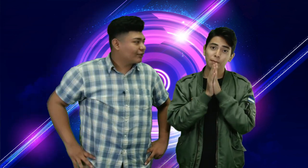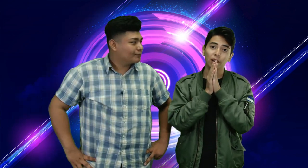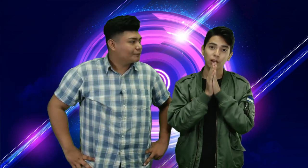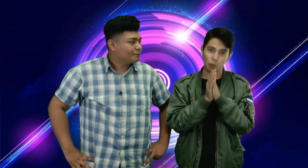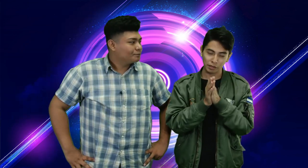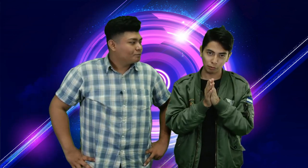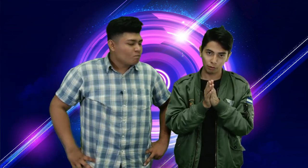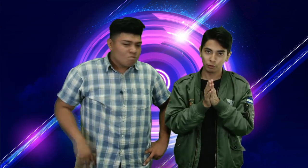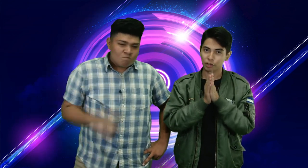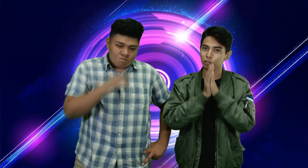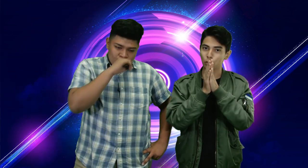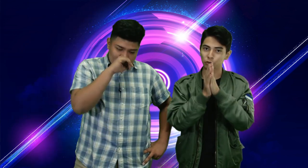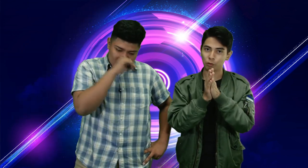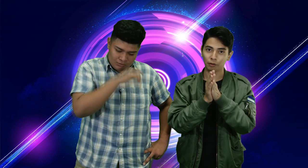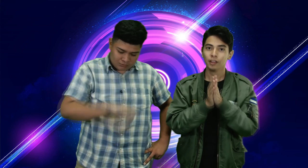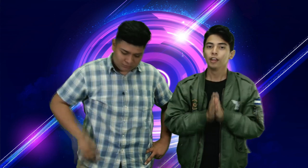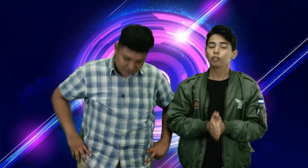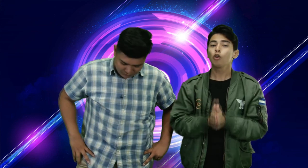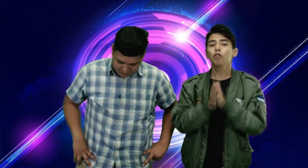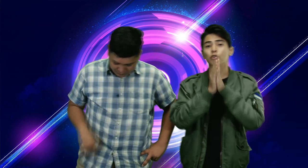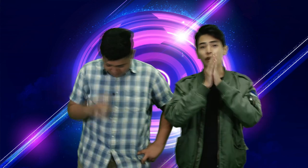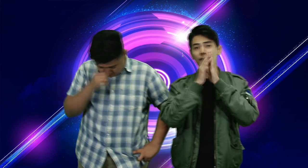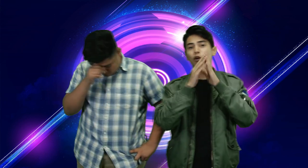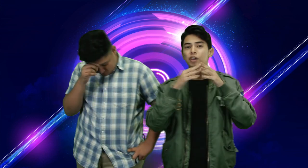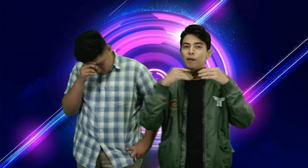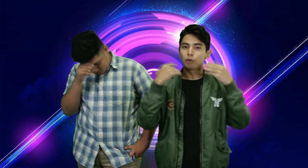a todos los enamorados